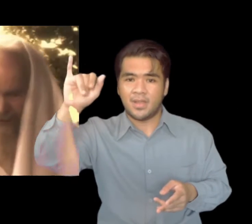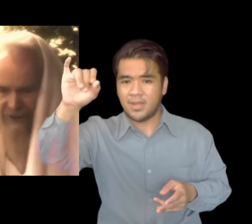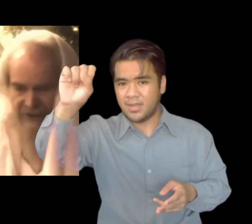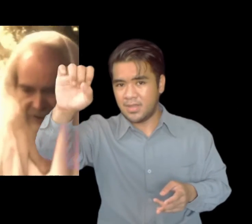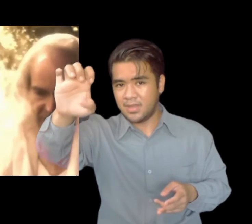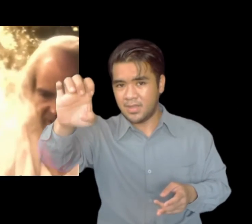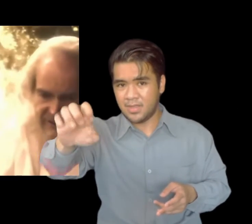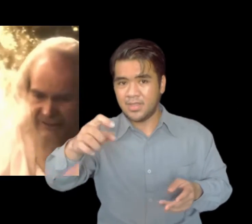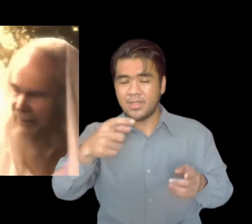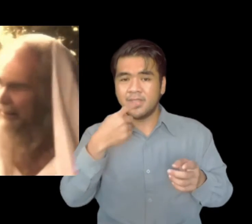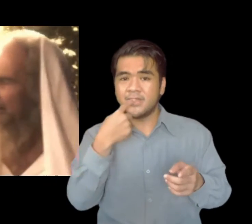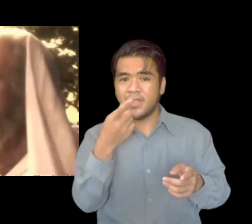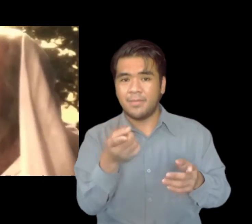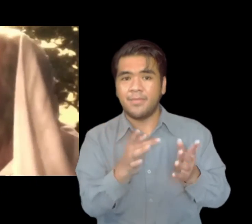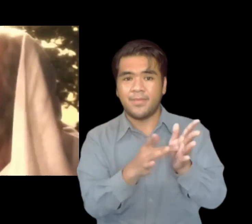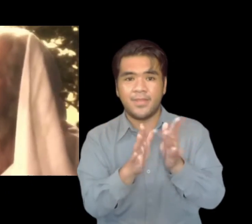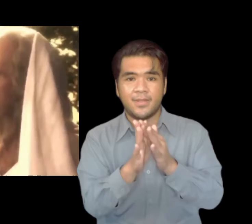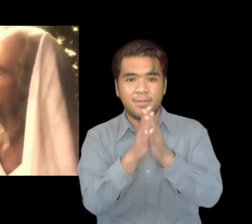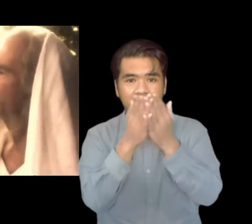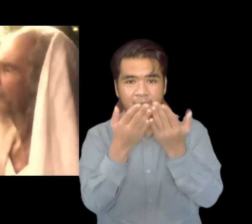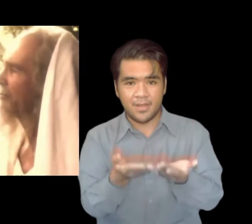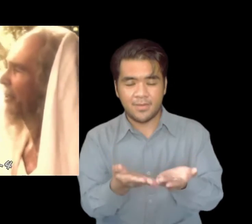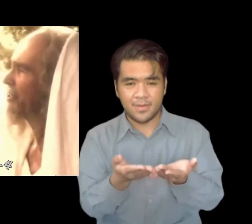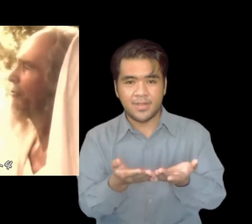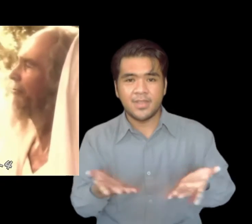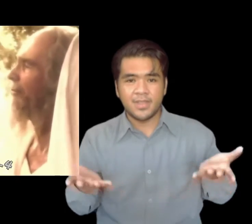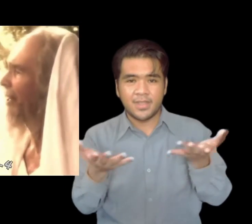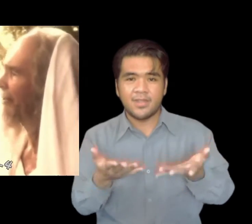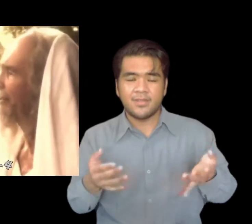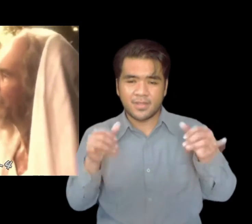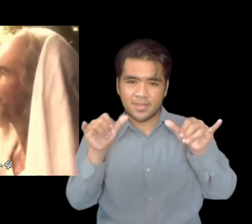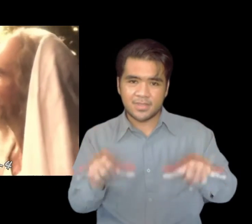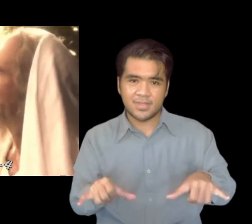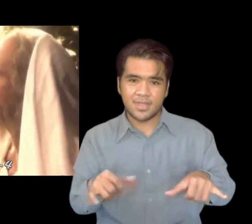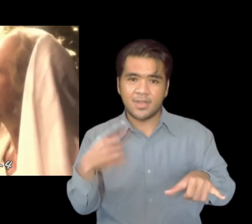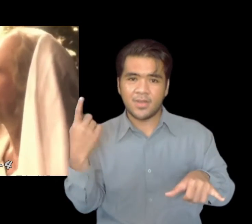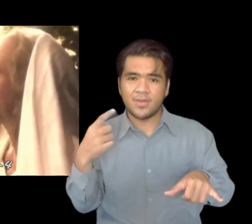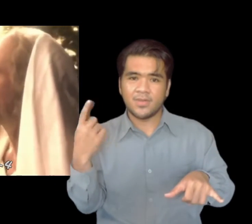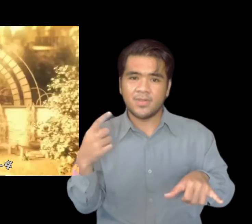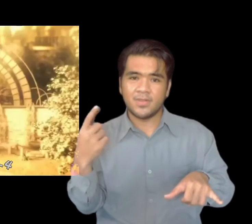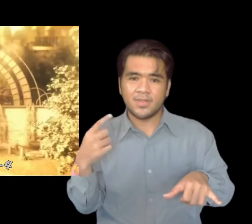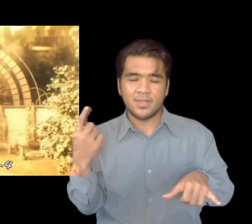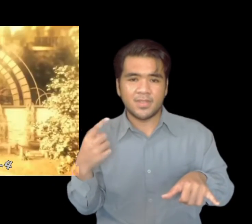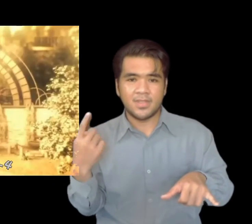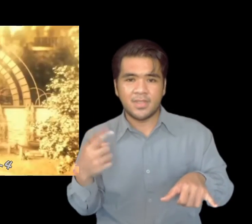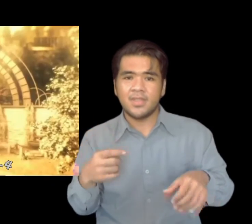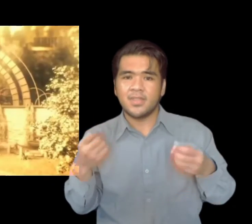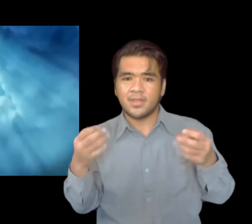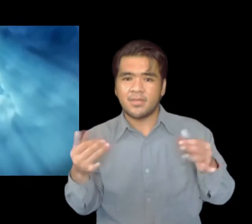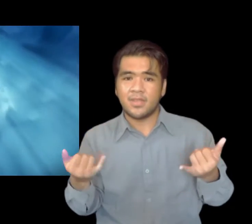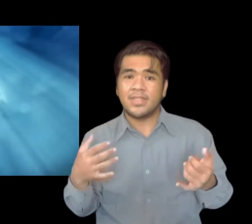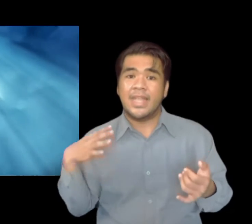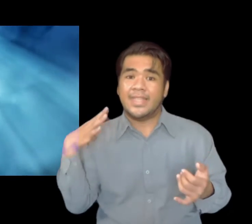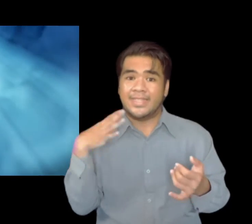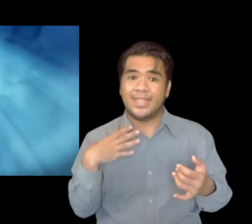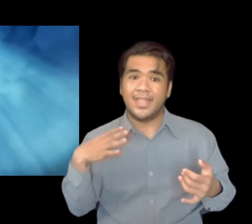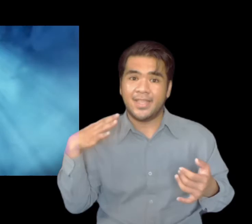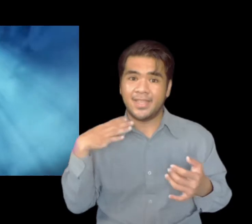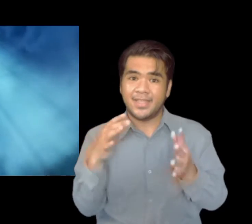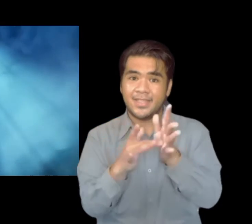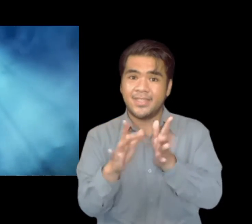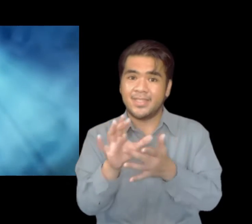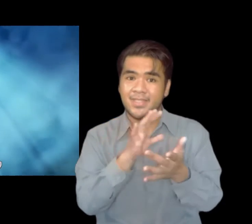krus ay ang paraiso na nabanggit ni Pablo sa 2 Korinto chapter 12 verse 3 to 4. Dito